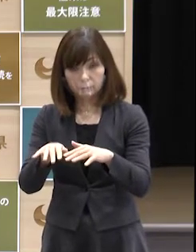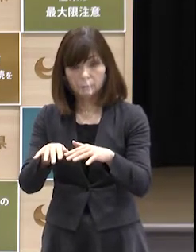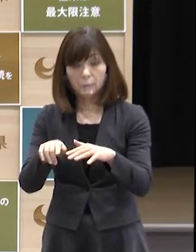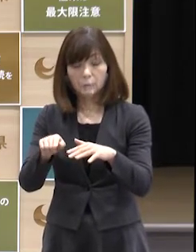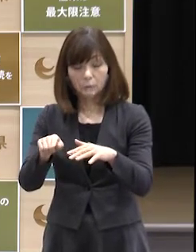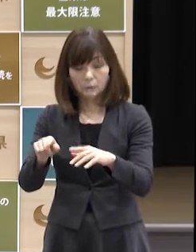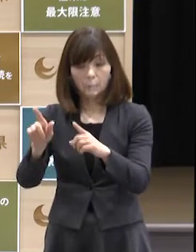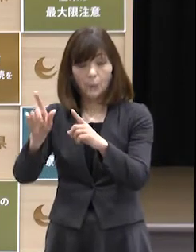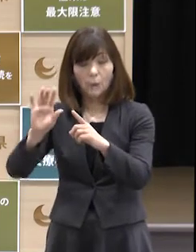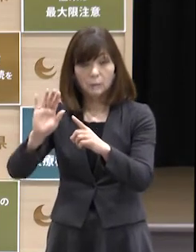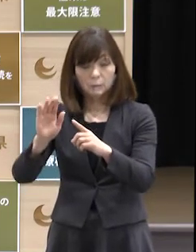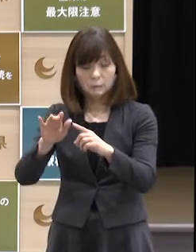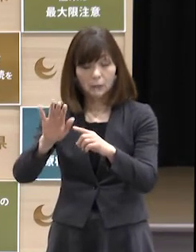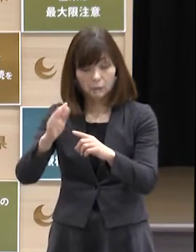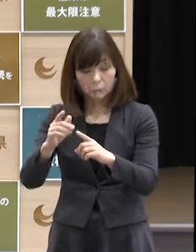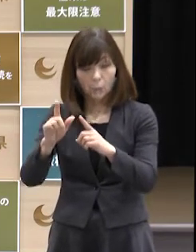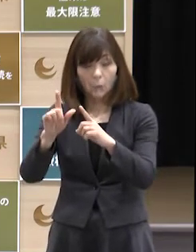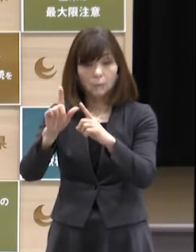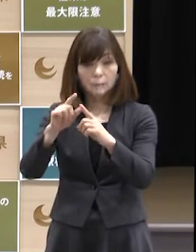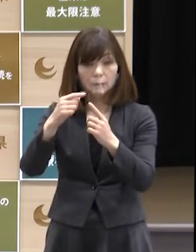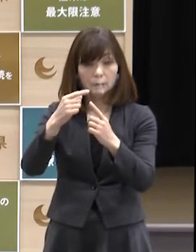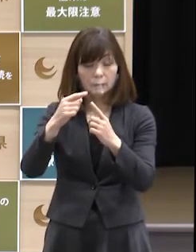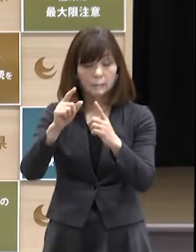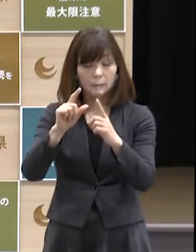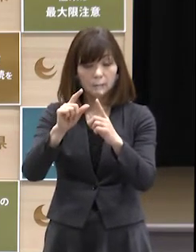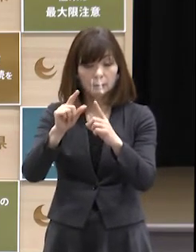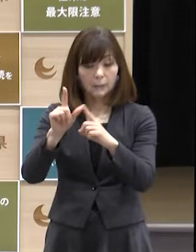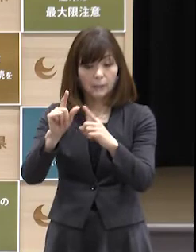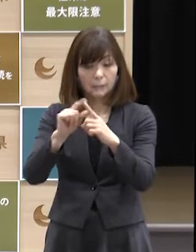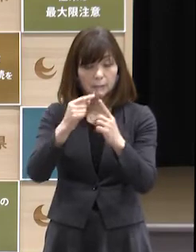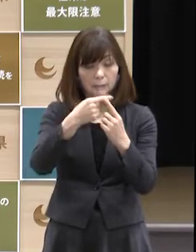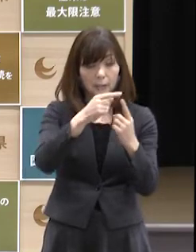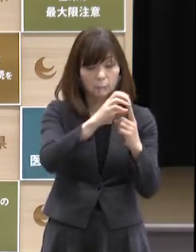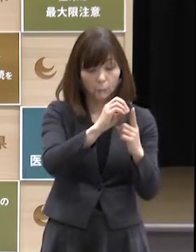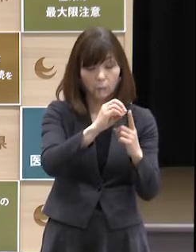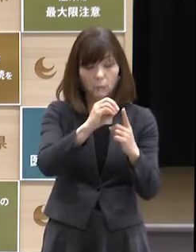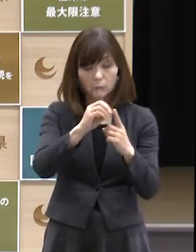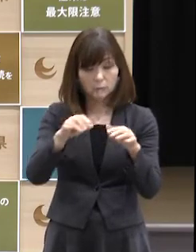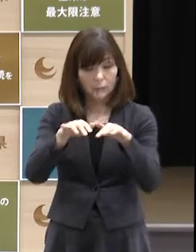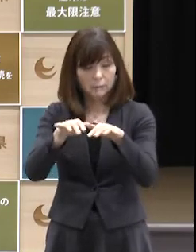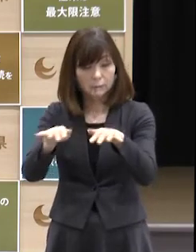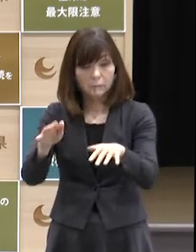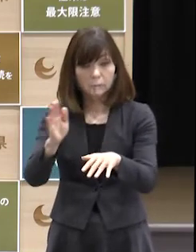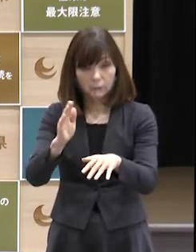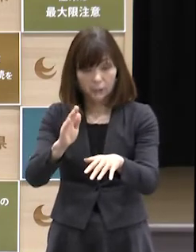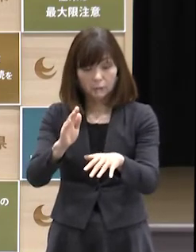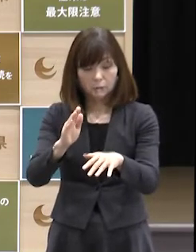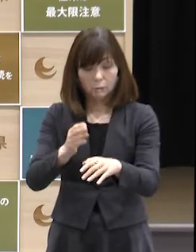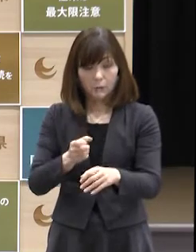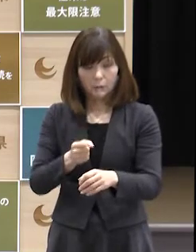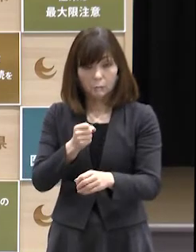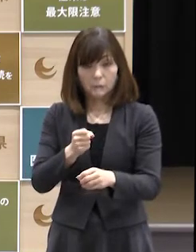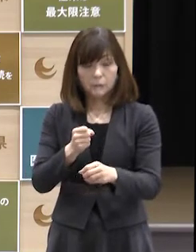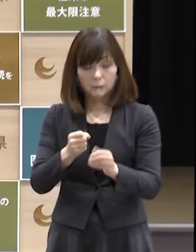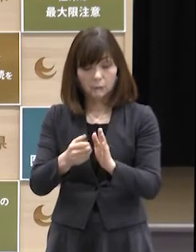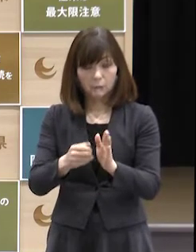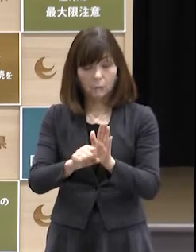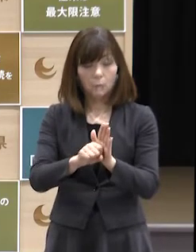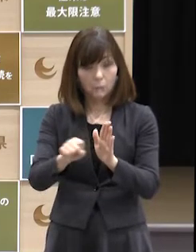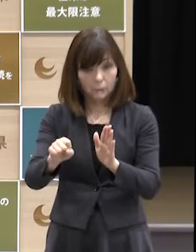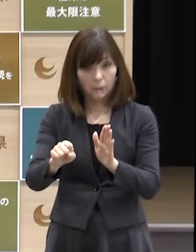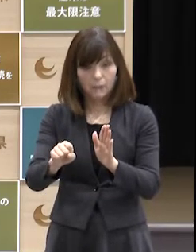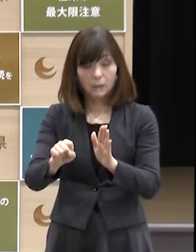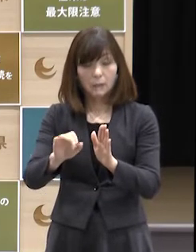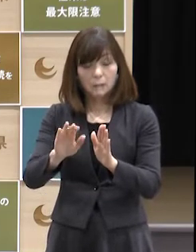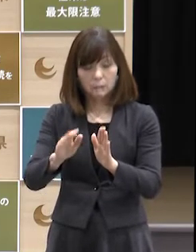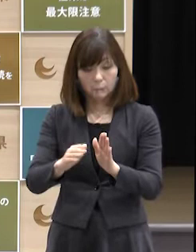からだというふうに言われると思うんですけども、そうであればじゃあウクライナは核兵器持ってた方が良かったですねっていう話になるわけ